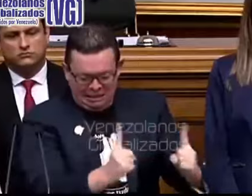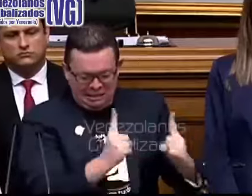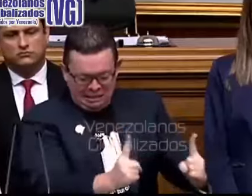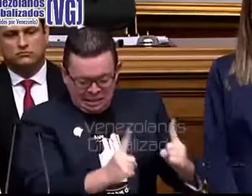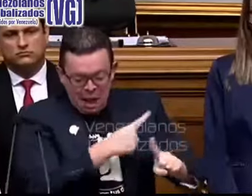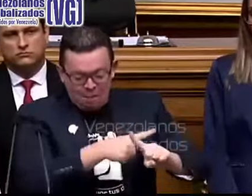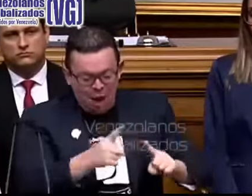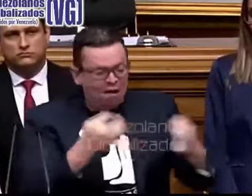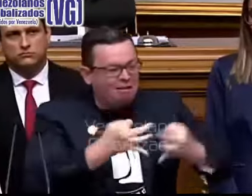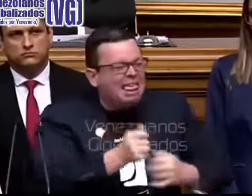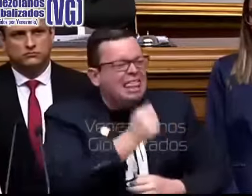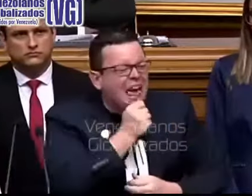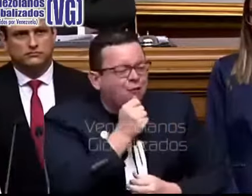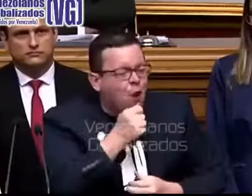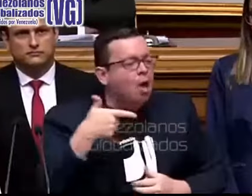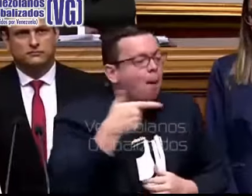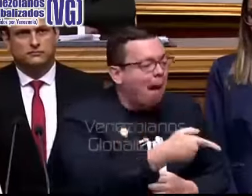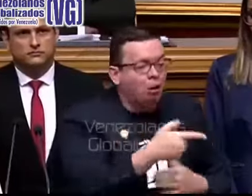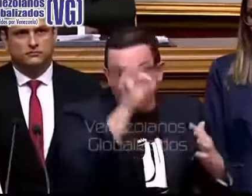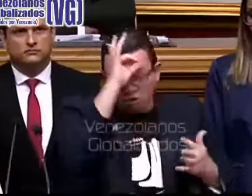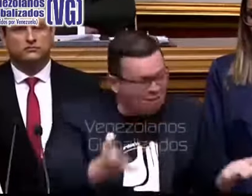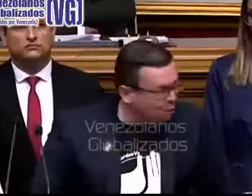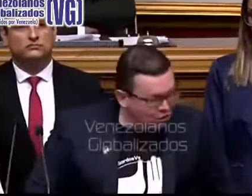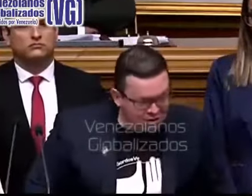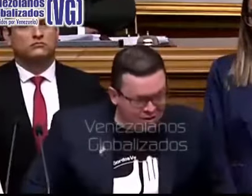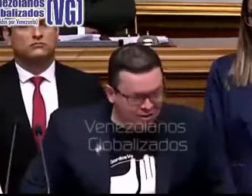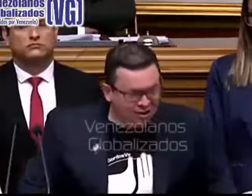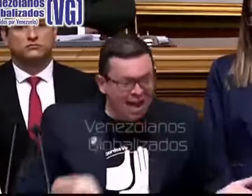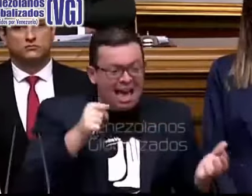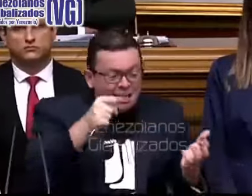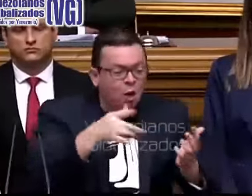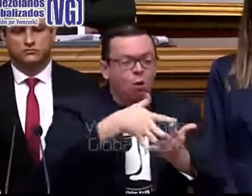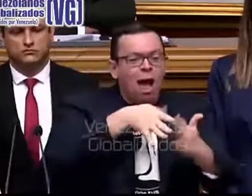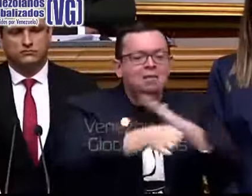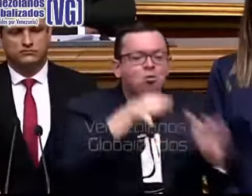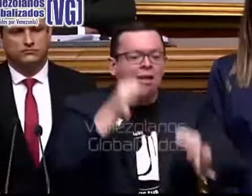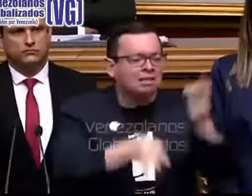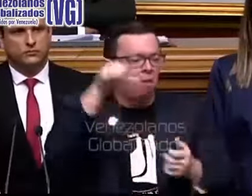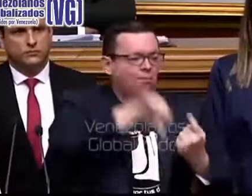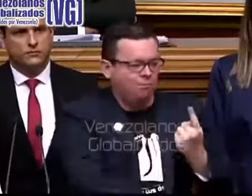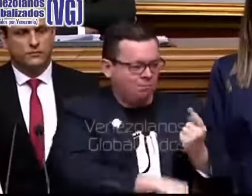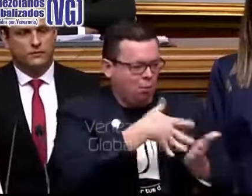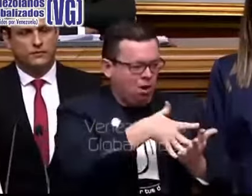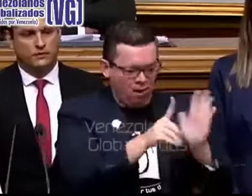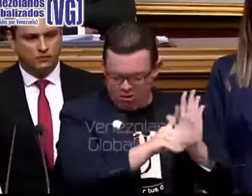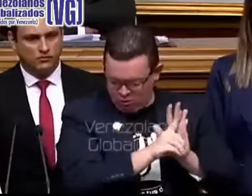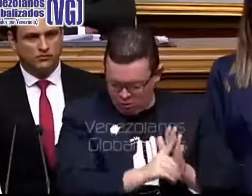el cual dicen que fue un tornillo. Pero ¿quién lo mató? Tampoco lo sabemos. Esto